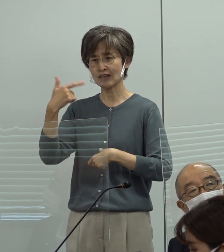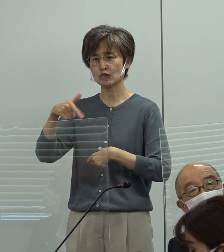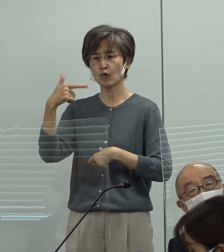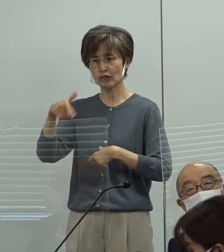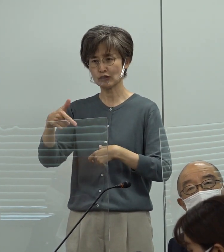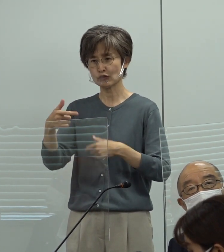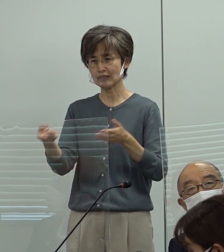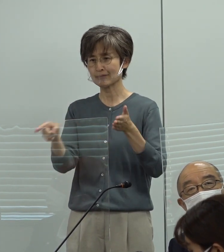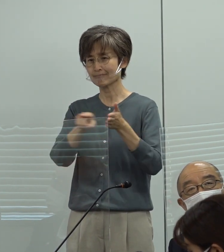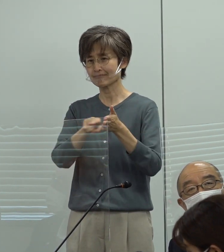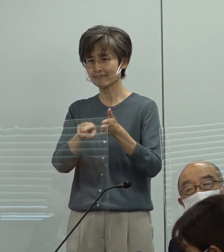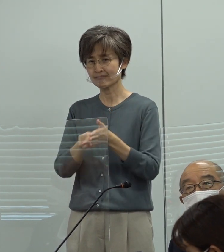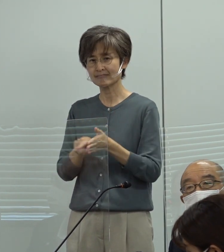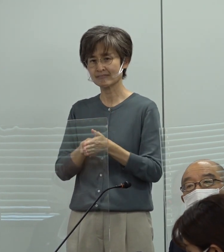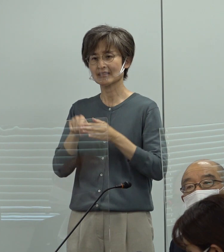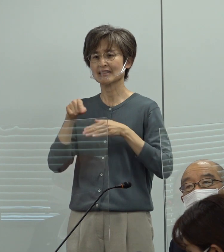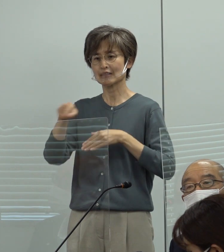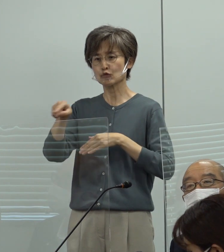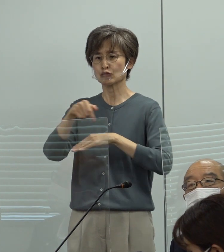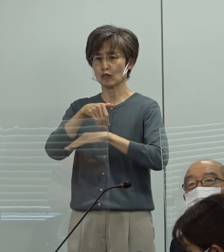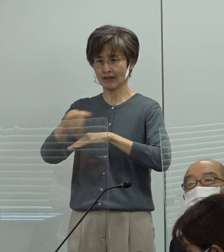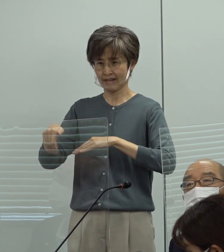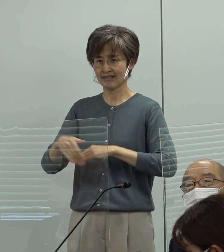中に入れていくということになります。